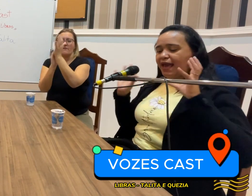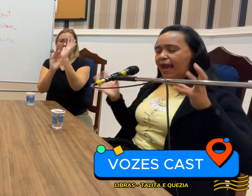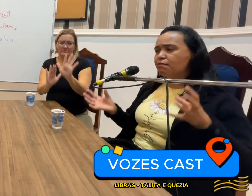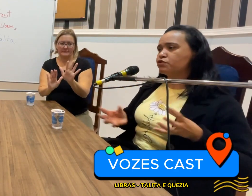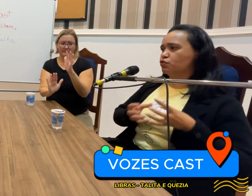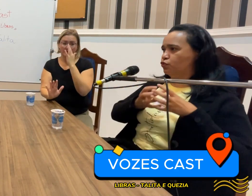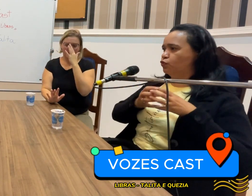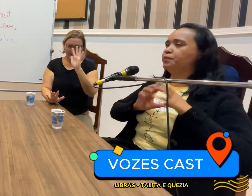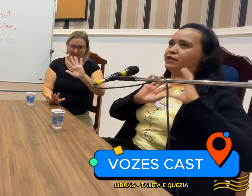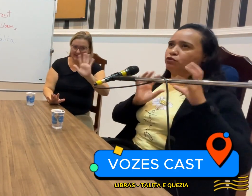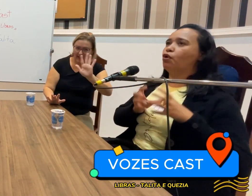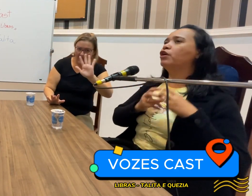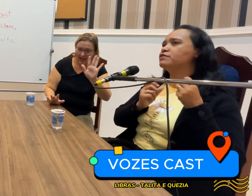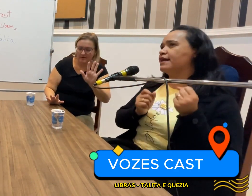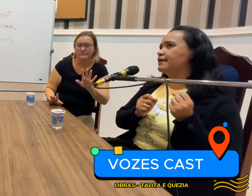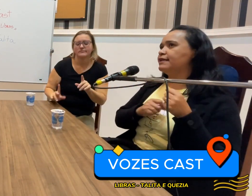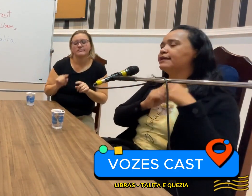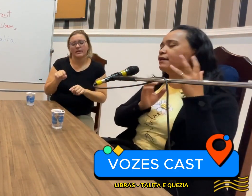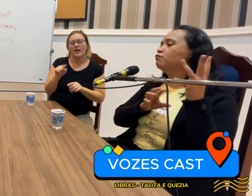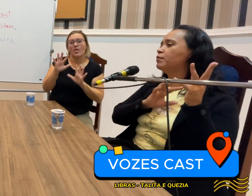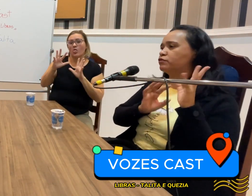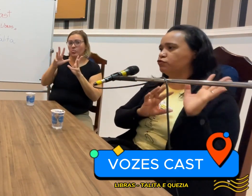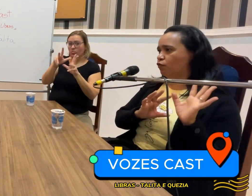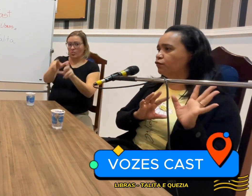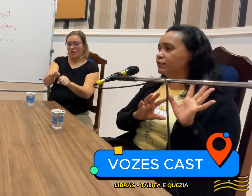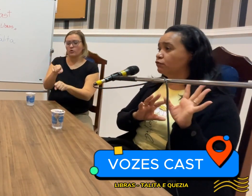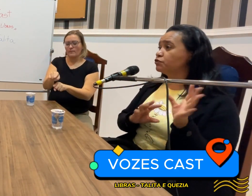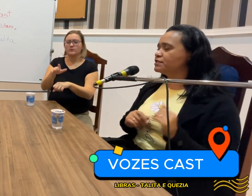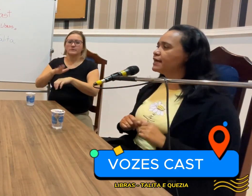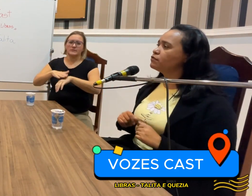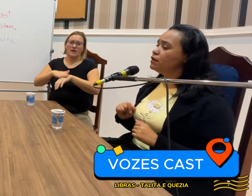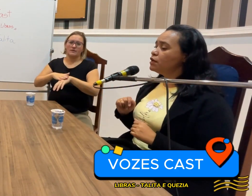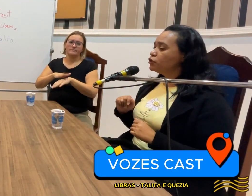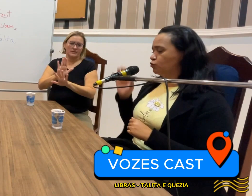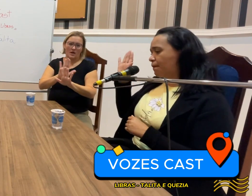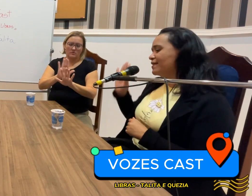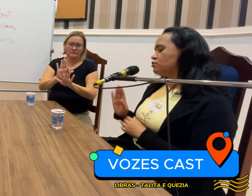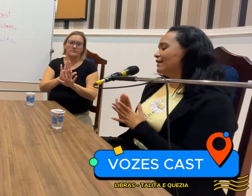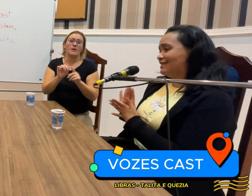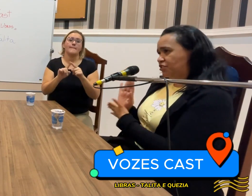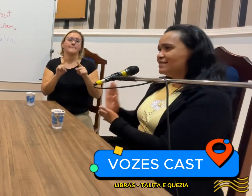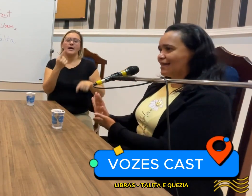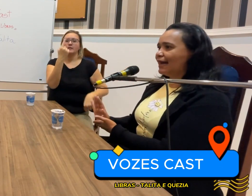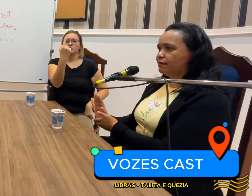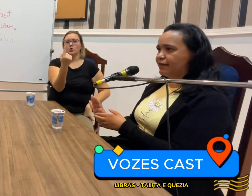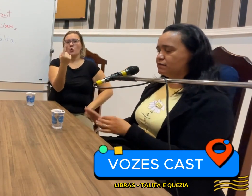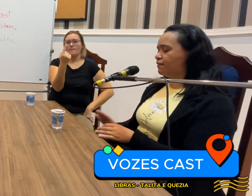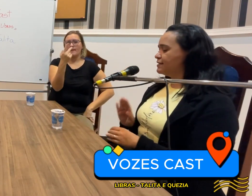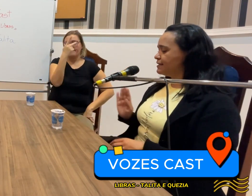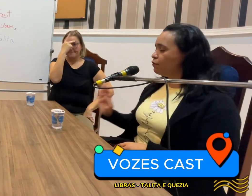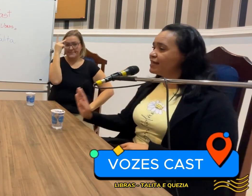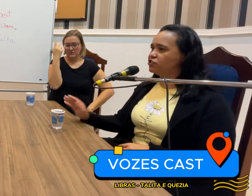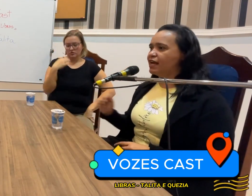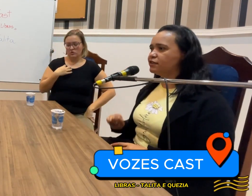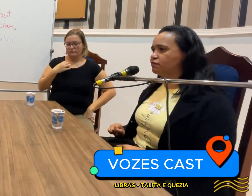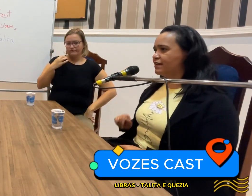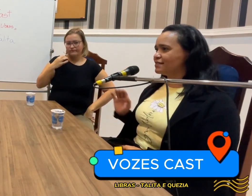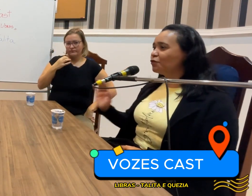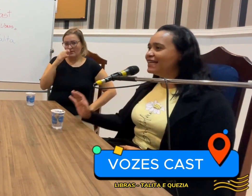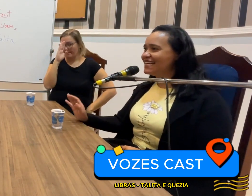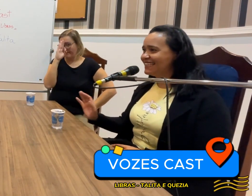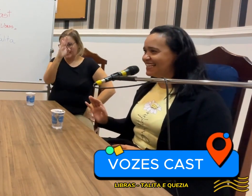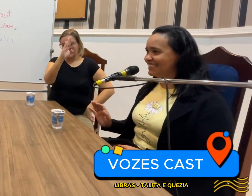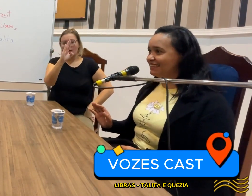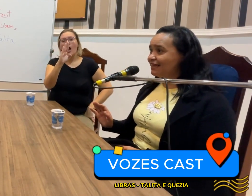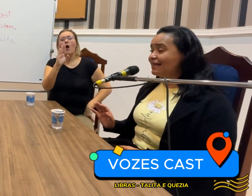dos membros do grupo, que todos ali terão um momento de louvor. Não, estou dizendo de uma pessoa que se destaca mesmo. Vai ser o regente, vai